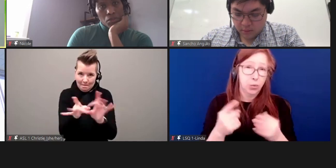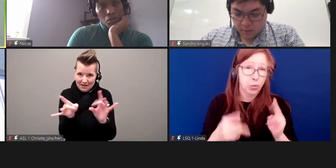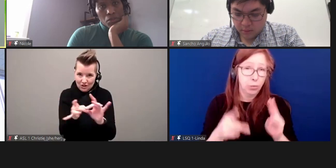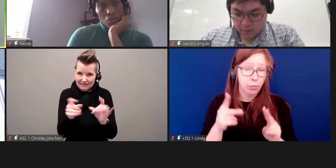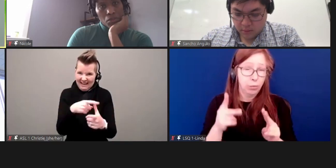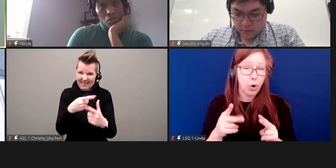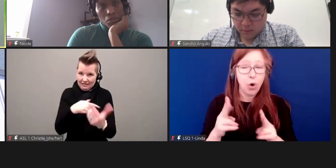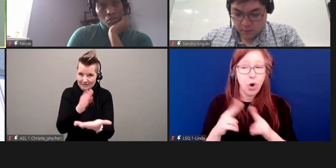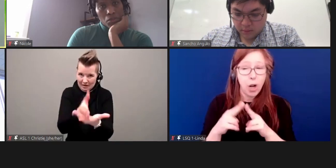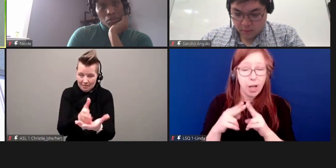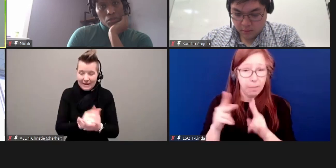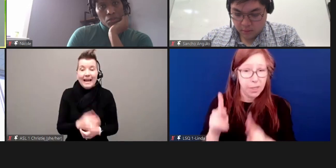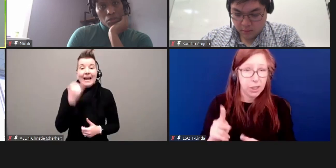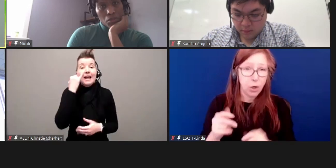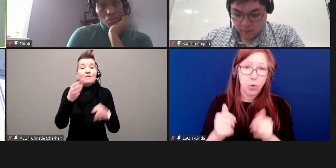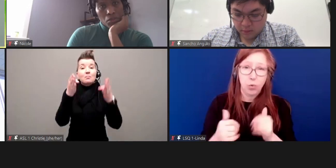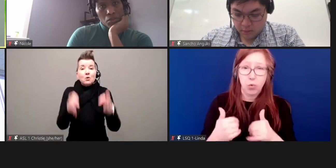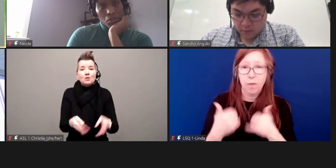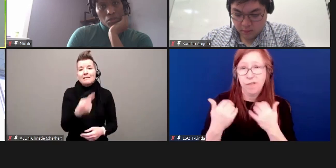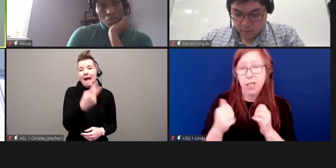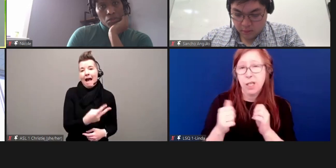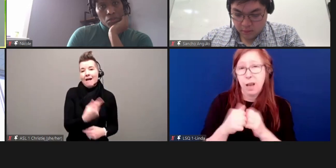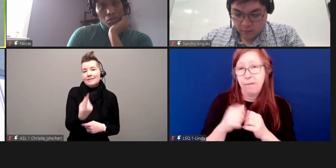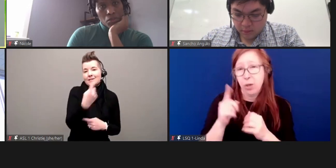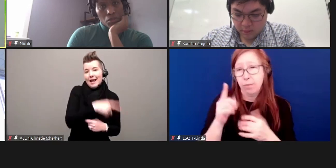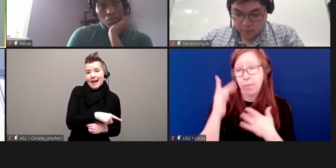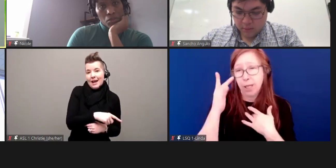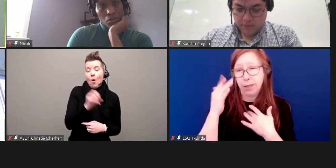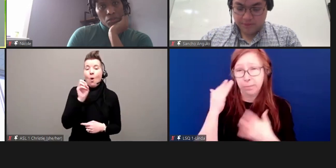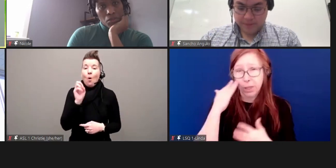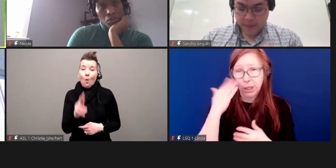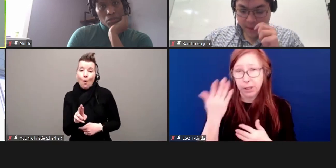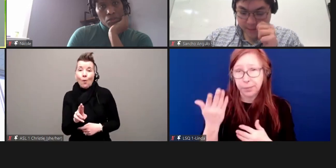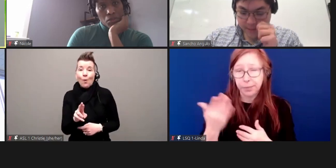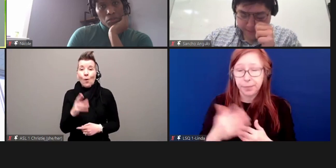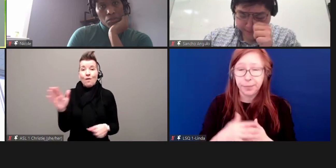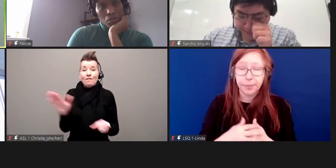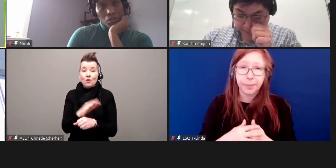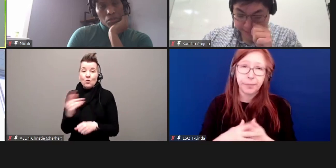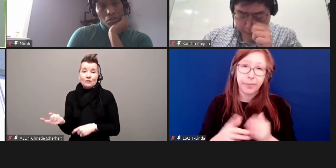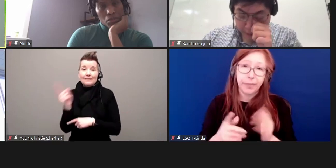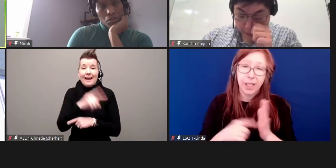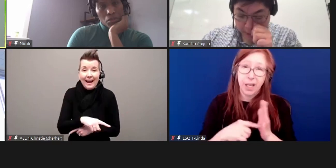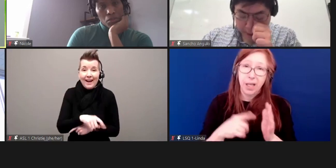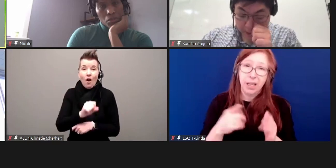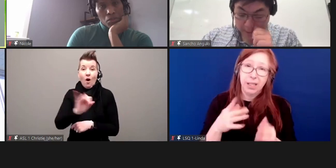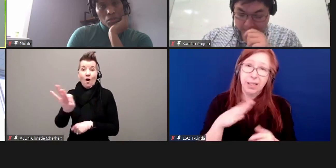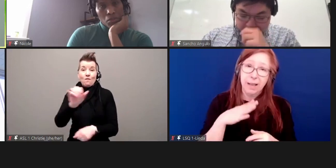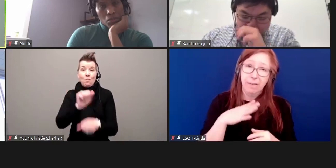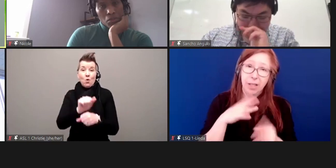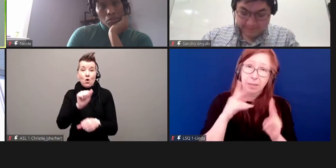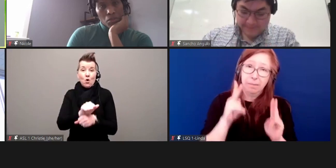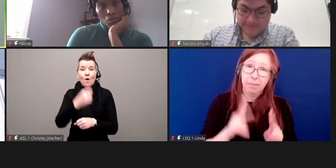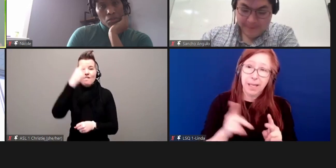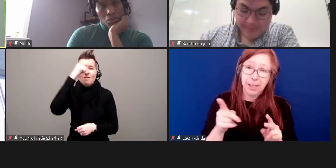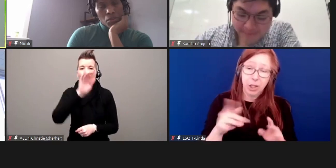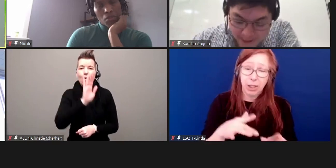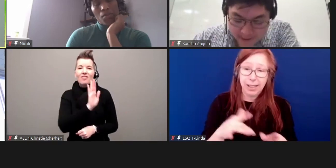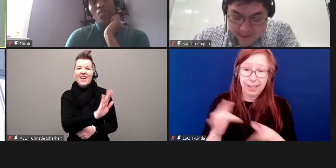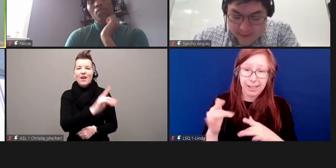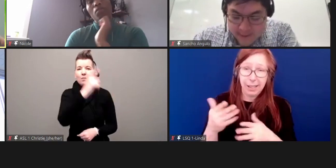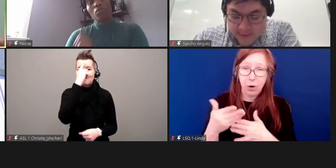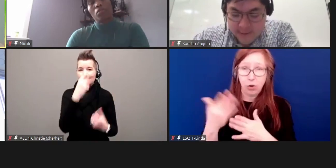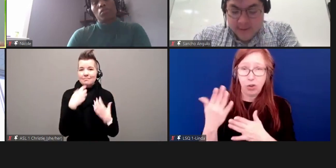qui a une maladie mentale. Donc, quand vous avez quelqu'un qui prend un congé de santé mentale,